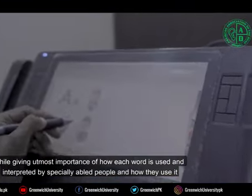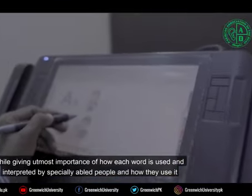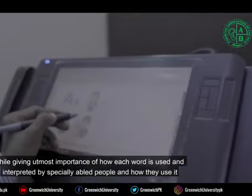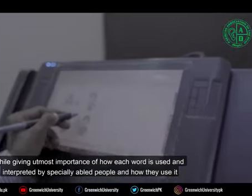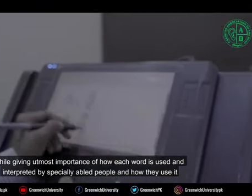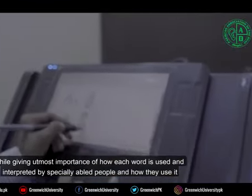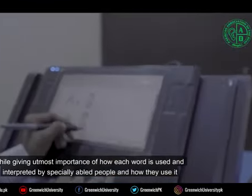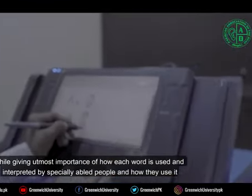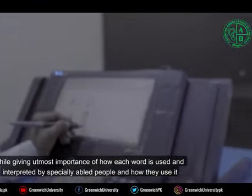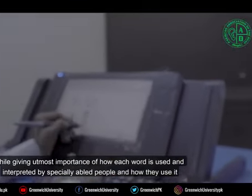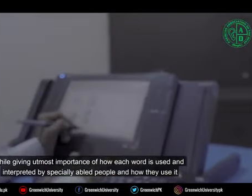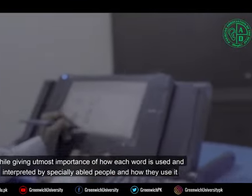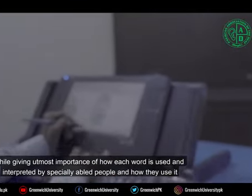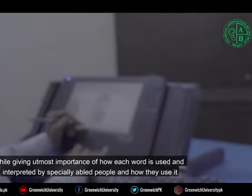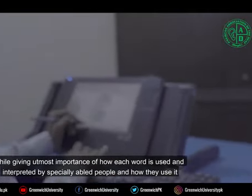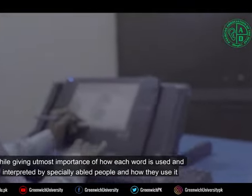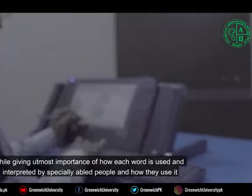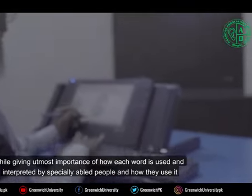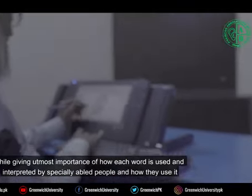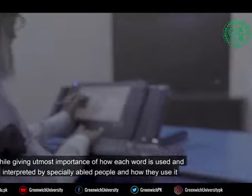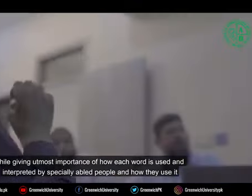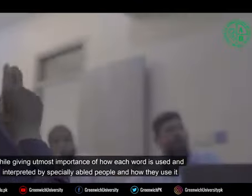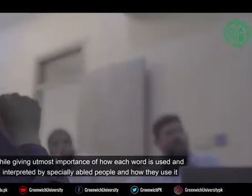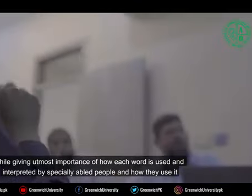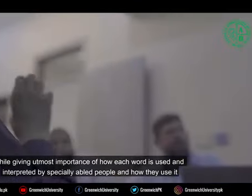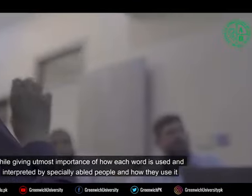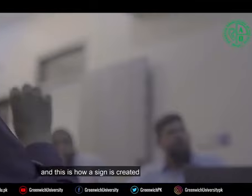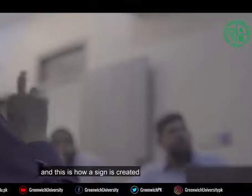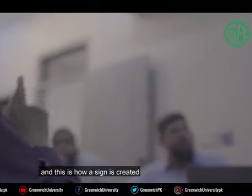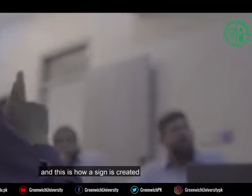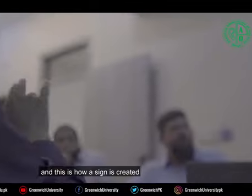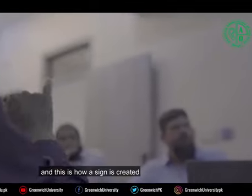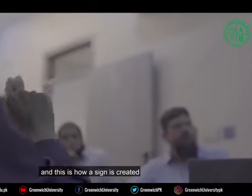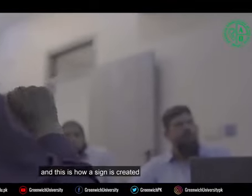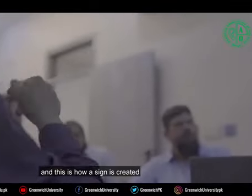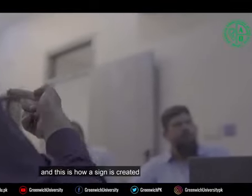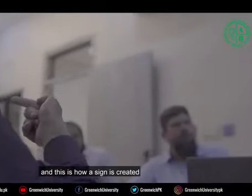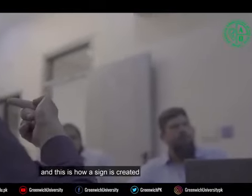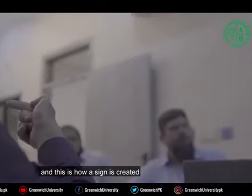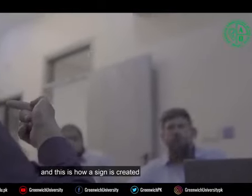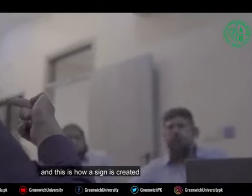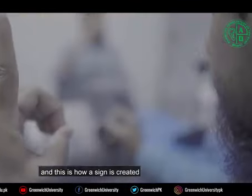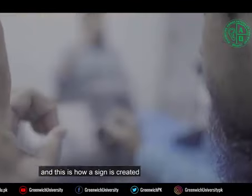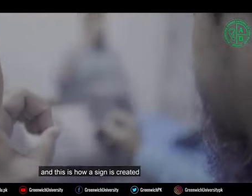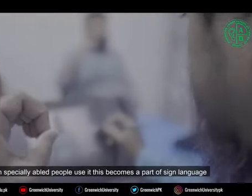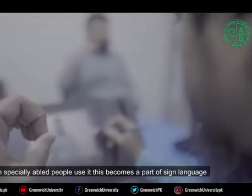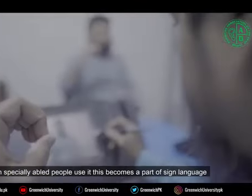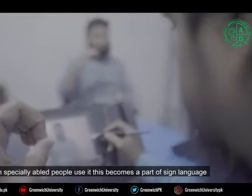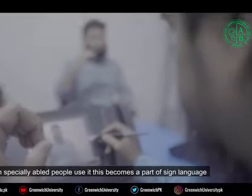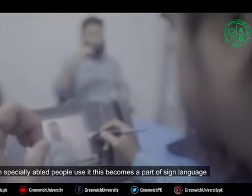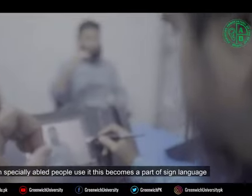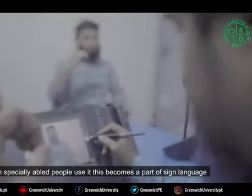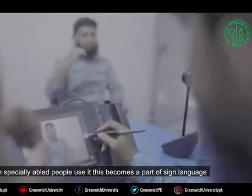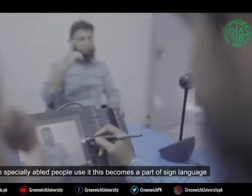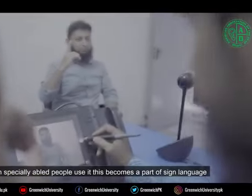समझते हैं और इनका मुमकिना इशारा क्या हो सकता है। इस तरह एक इशारा बन जाता है। जब उसको डेफ इस्तेमाल करते